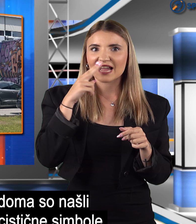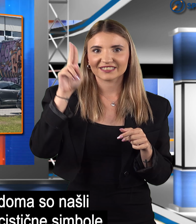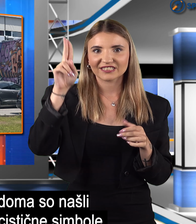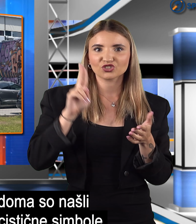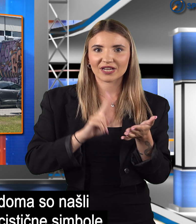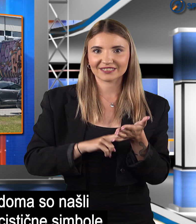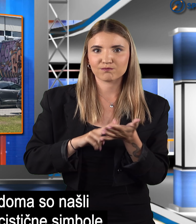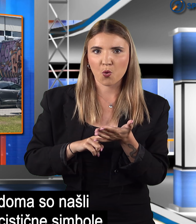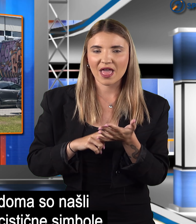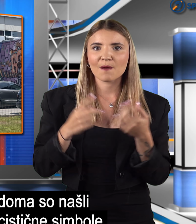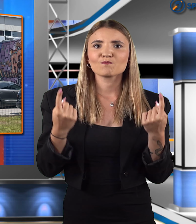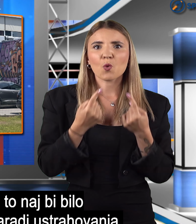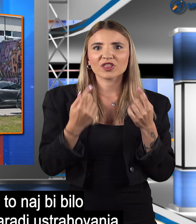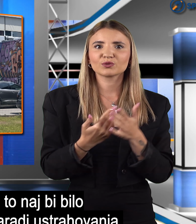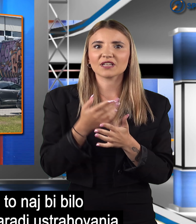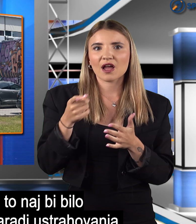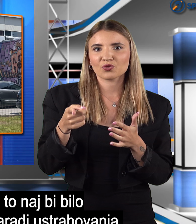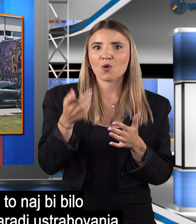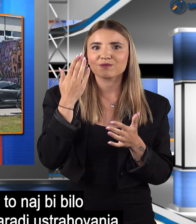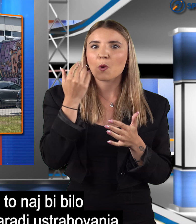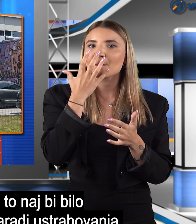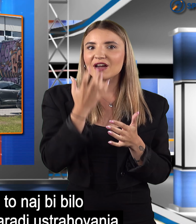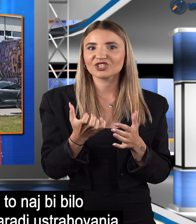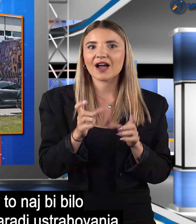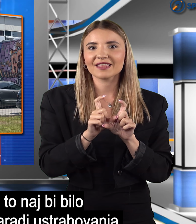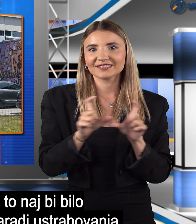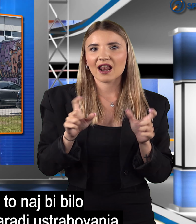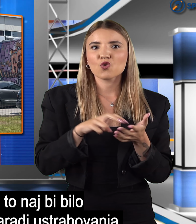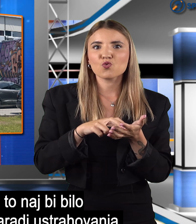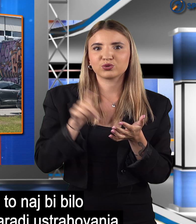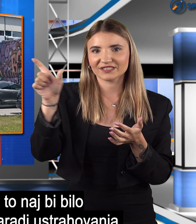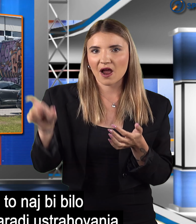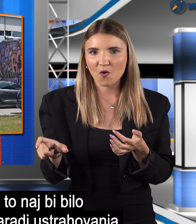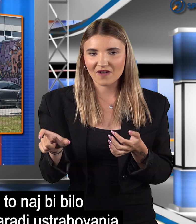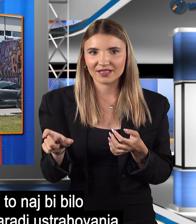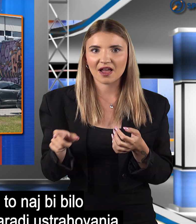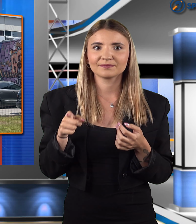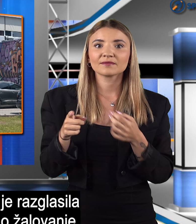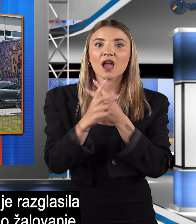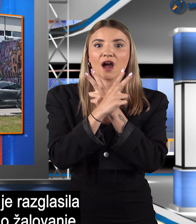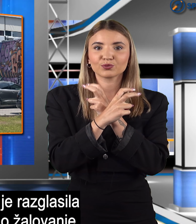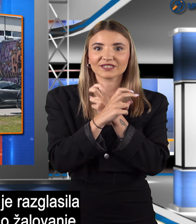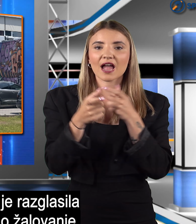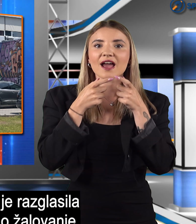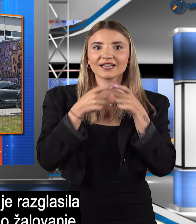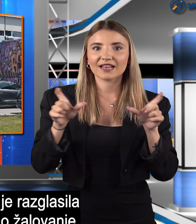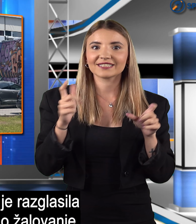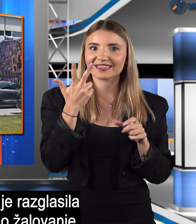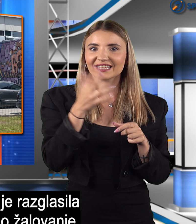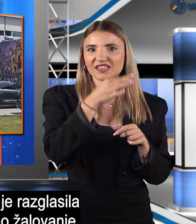simbole, motiv za to naj bi bilo maščevanje zaradi ustrahovanja. Avstrija je razglasila